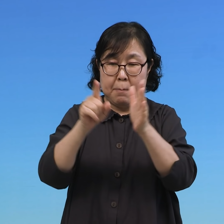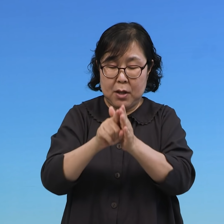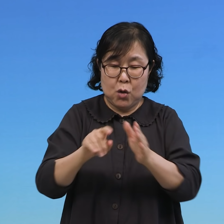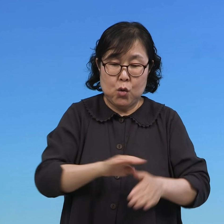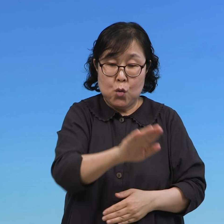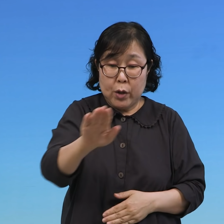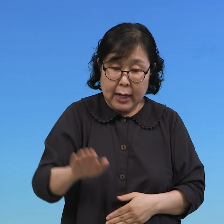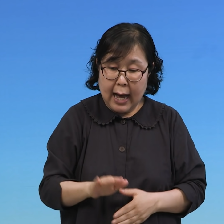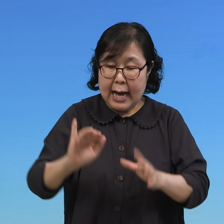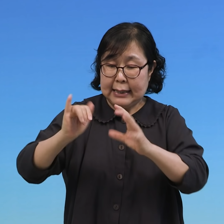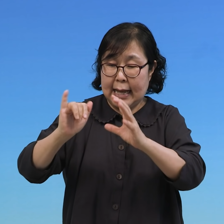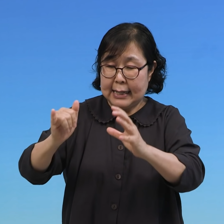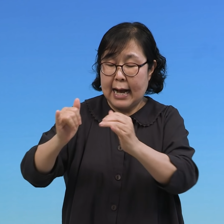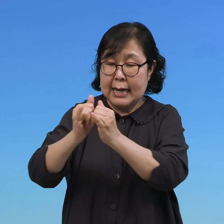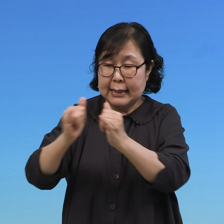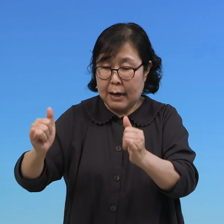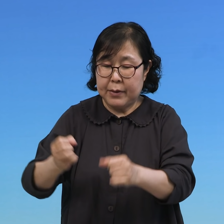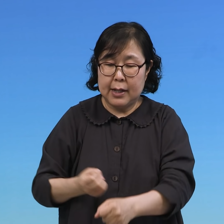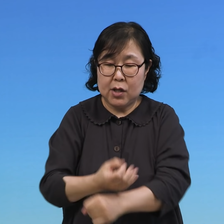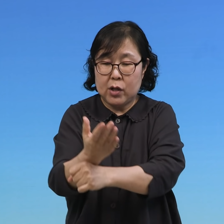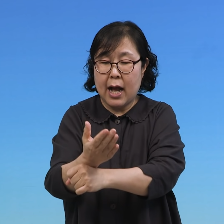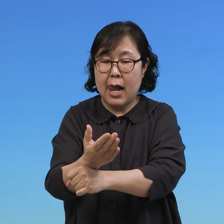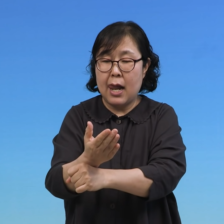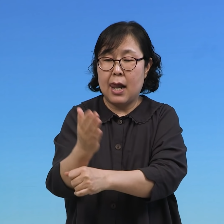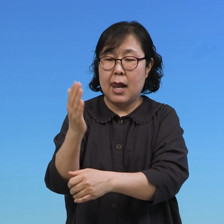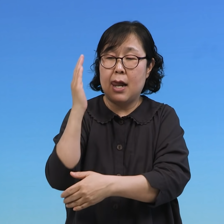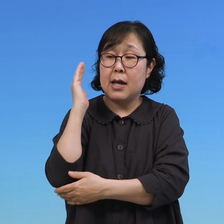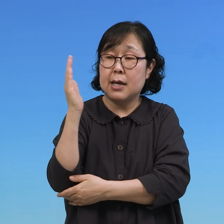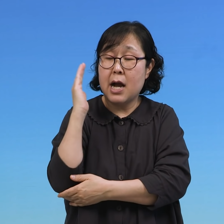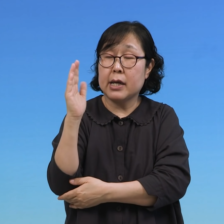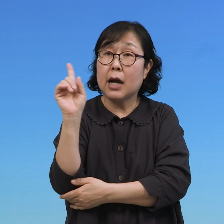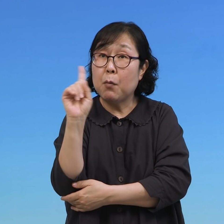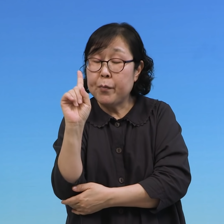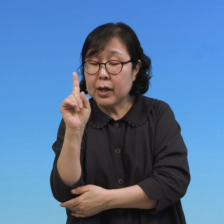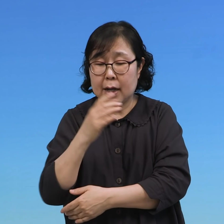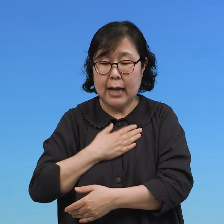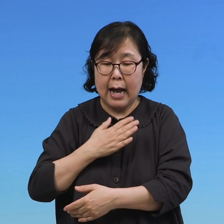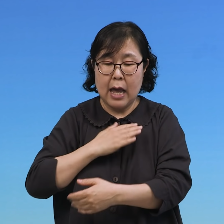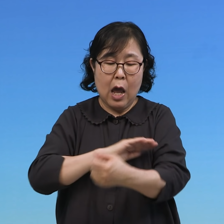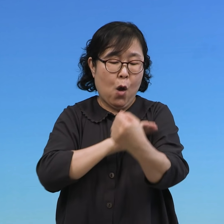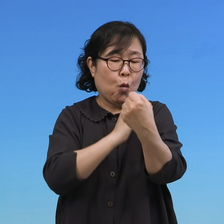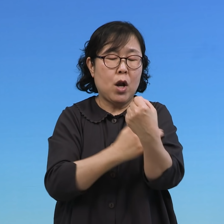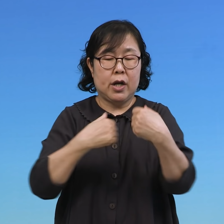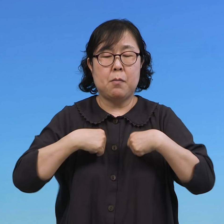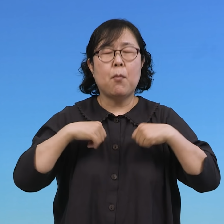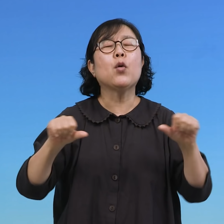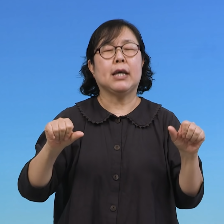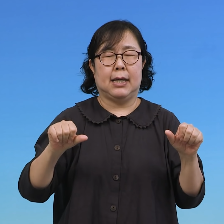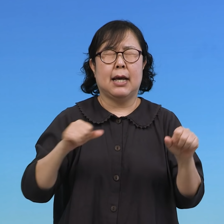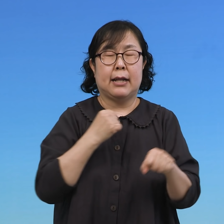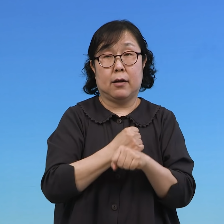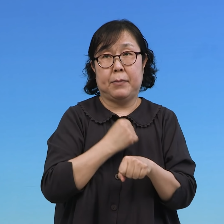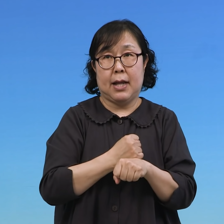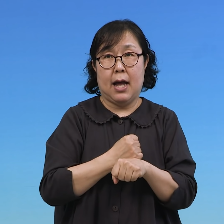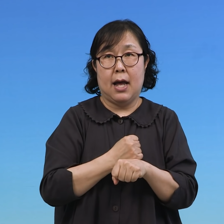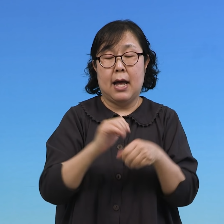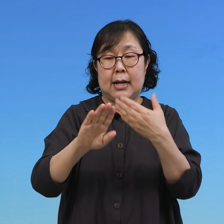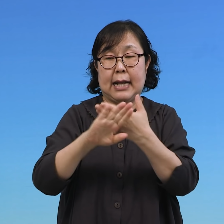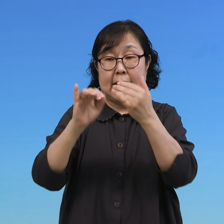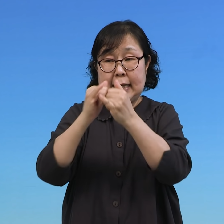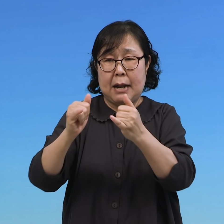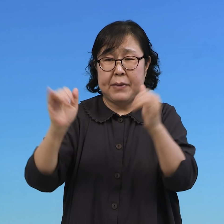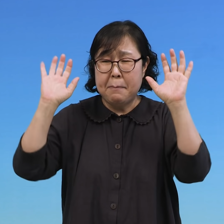세상 사람들에게 전할 메시지가 뭐예요? 전할 메시지가 권리 포기라는 거 아닙니까? 수많은 사람이